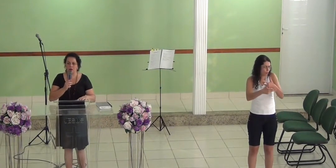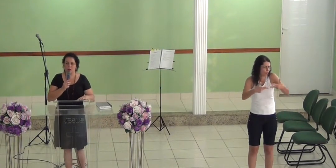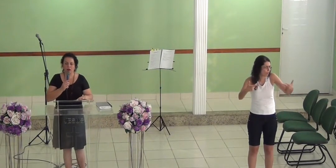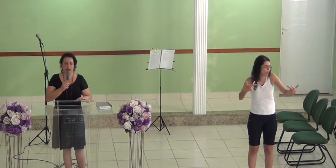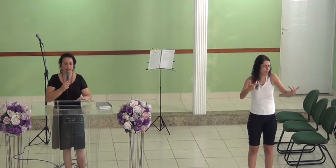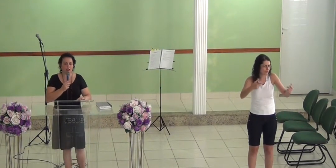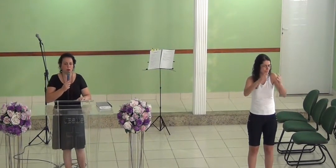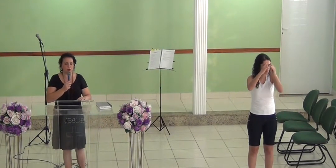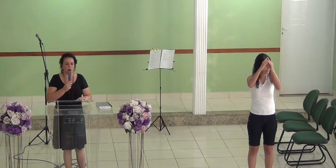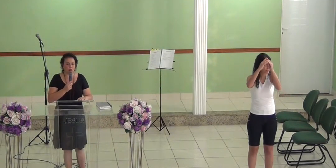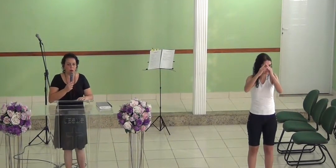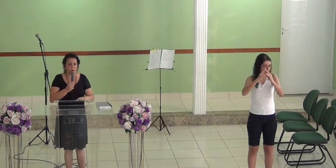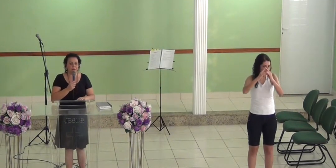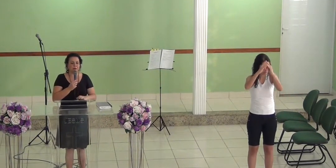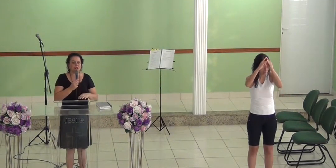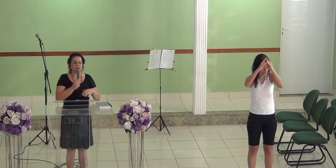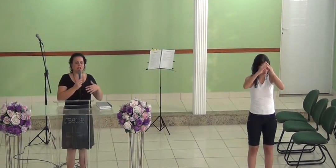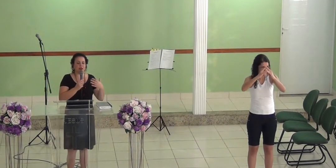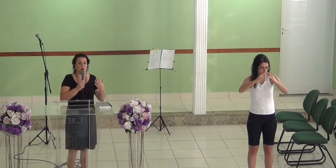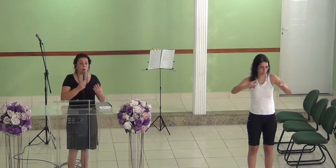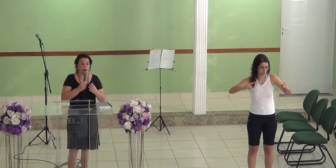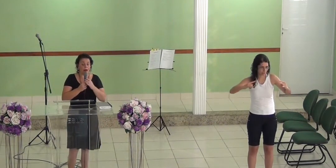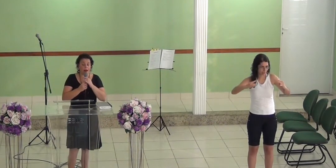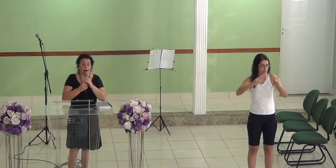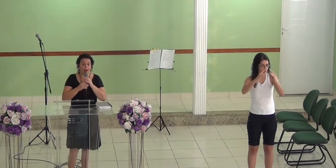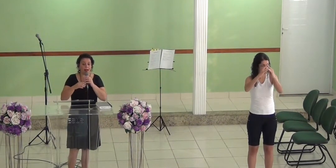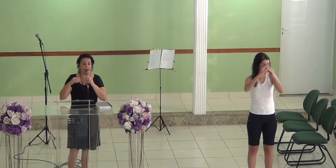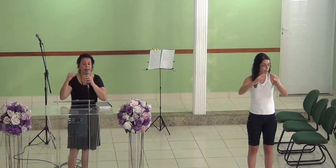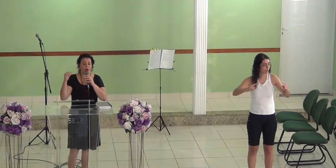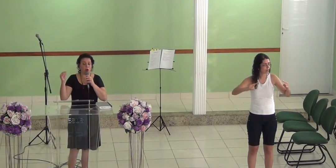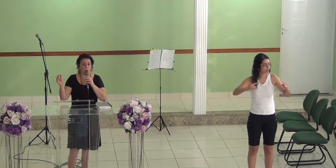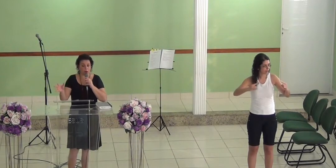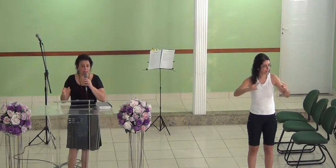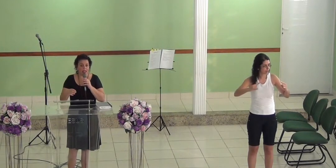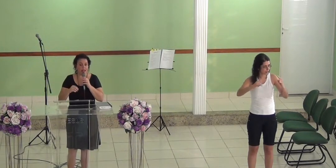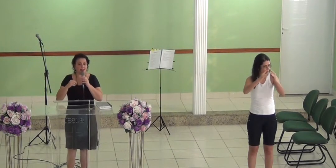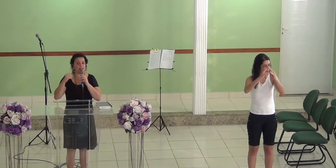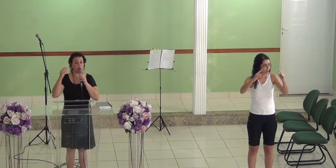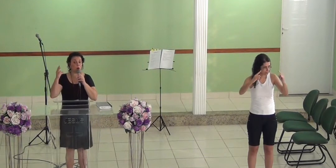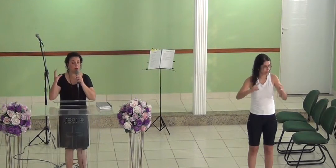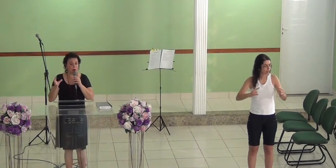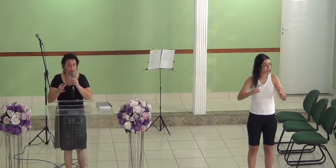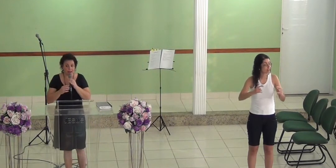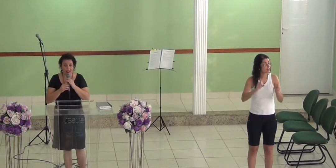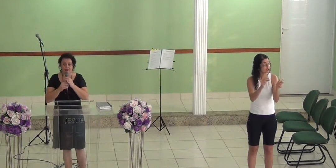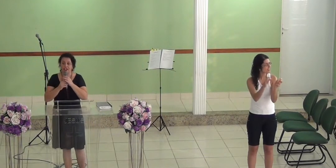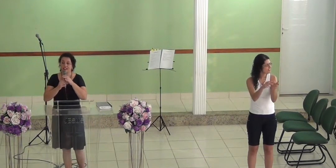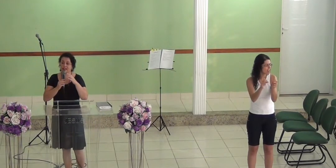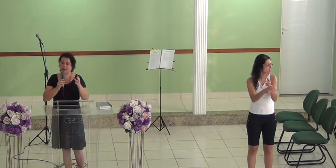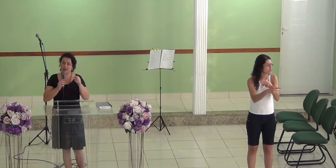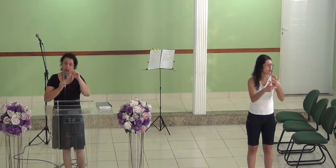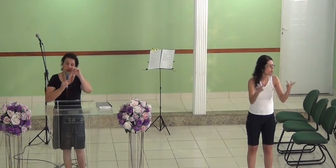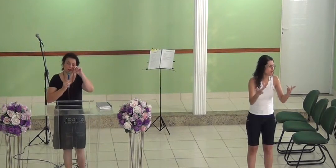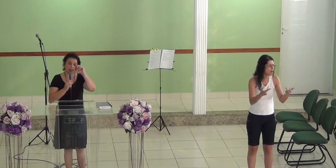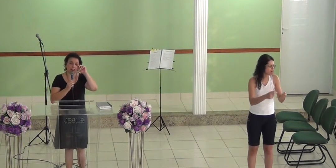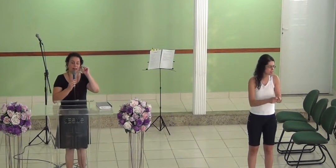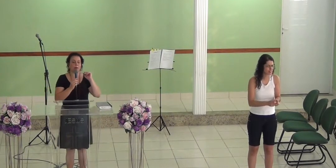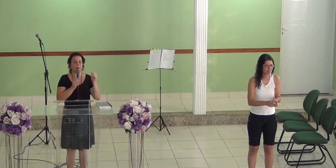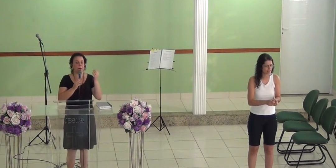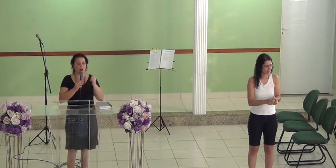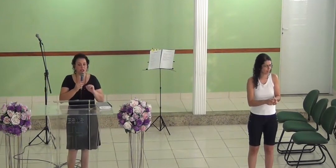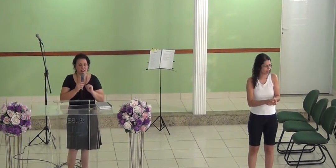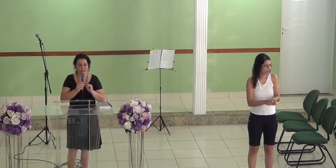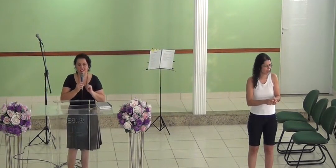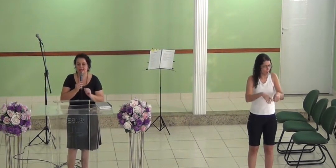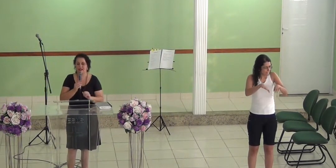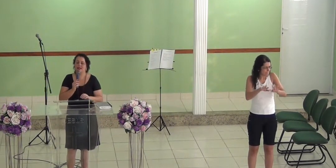fazem com muito carinho, muito amor. Se tiver alguma roupa usada, de boa qualidade, ainda que dê para a gente vender